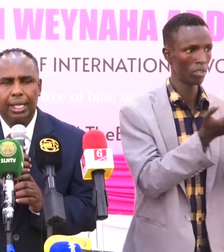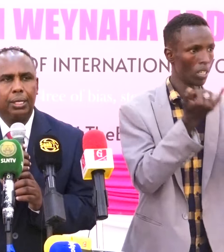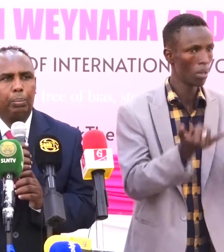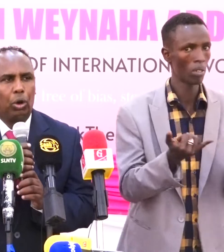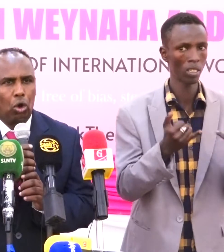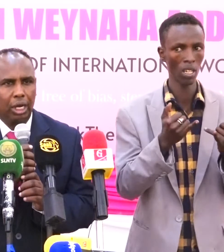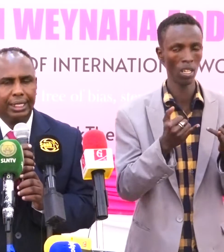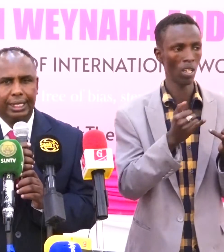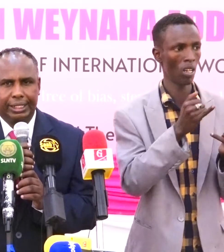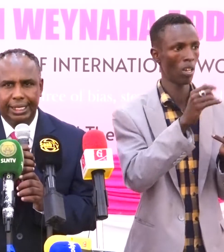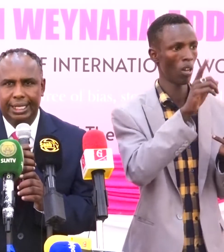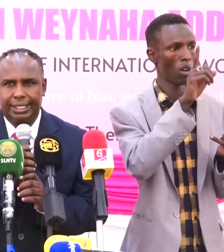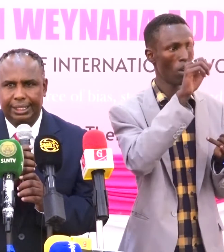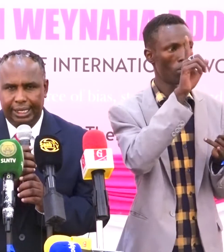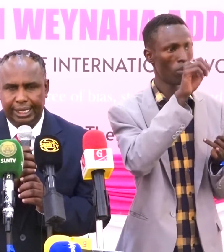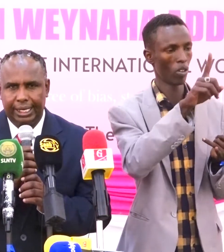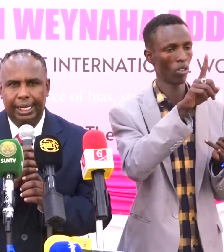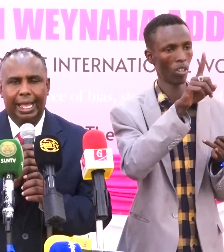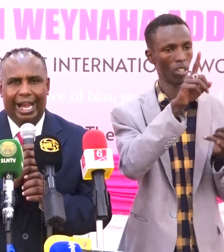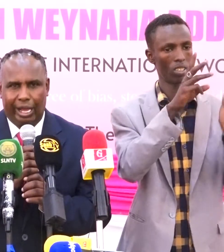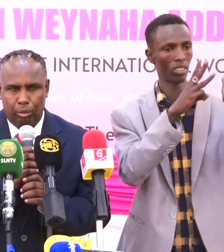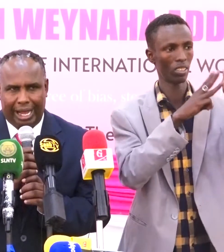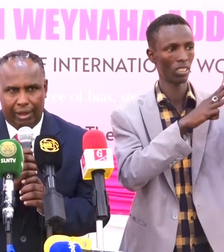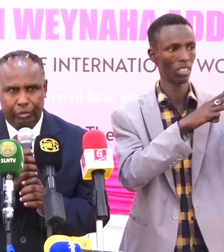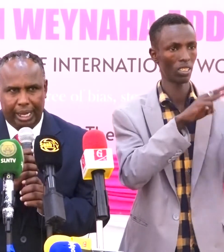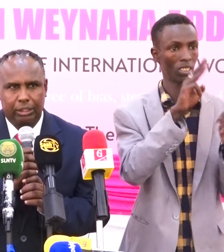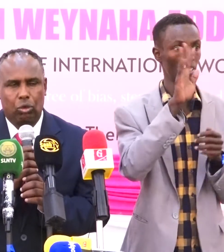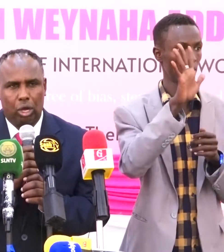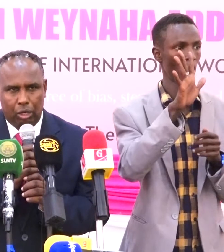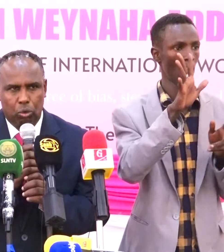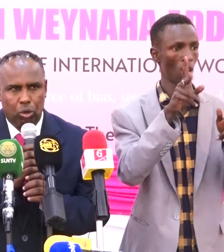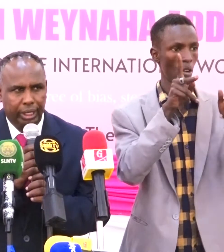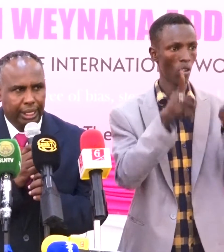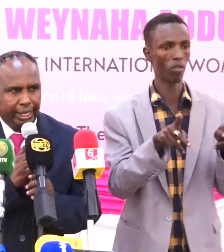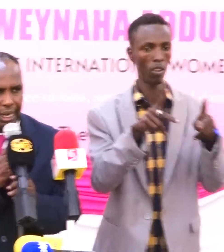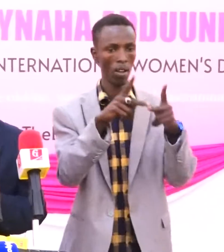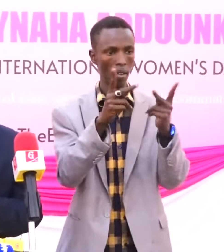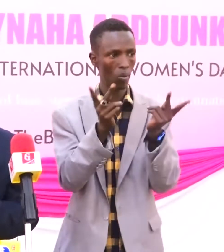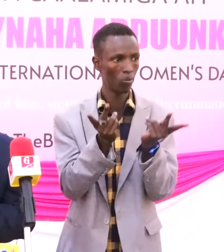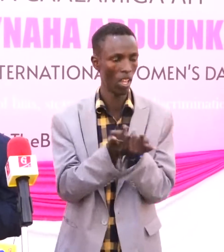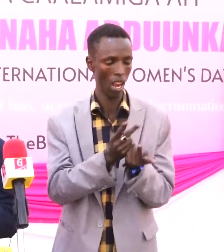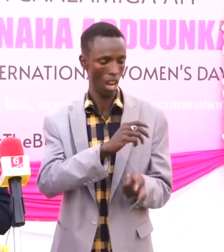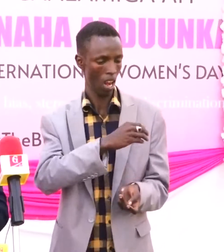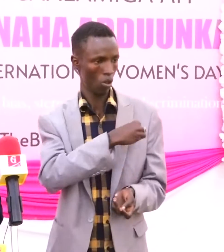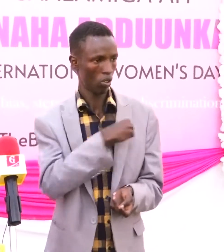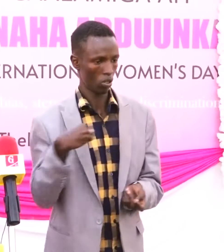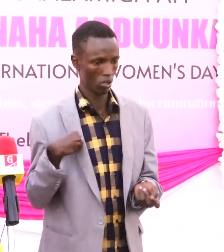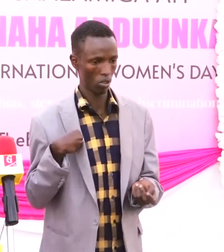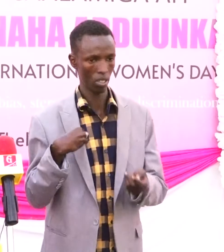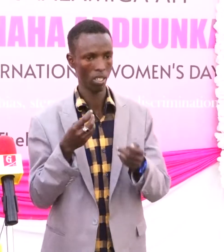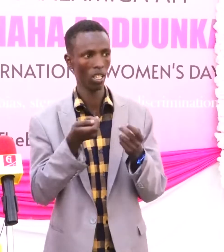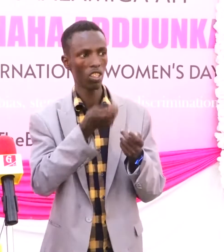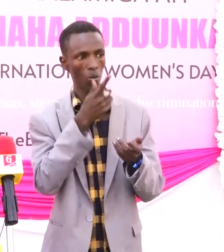shaqeeya boqol iyo shan iyo siddeetan حرم عافمات وأكو هو يد يد اللانكا بقول كي